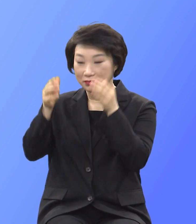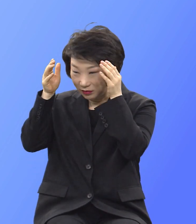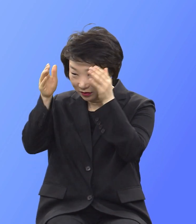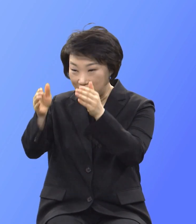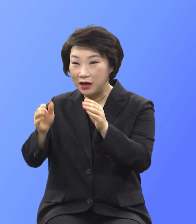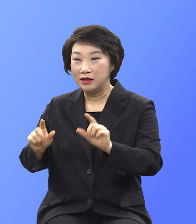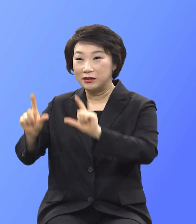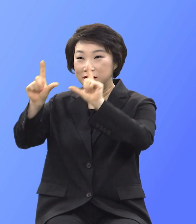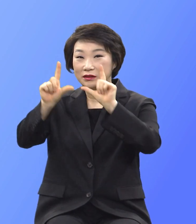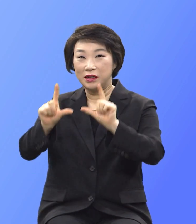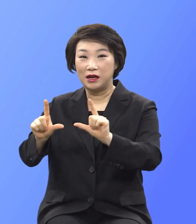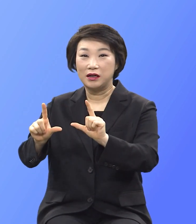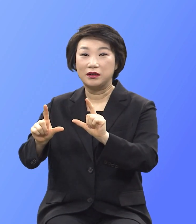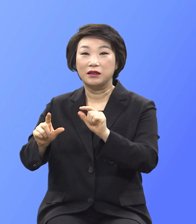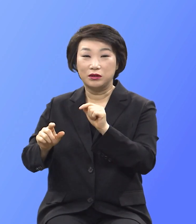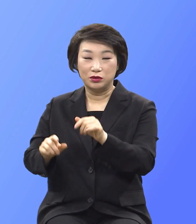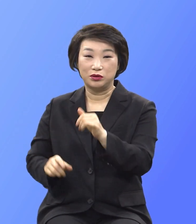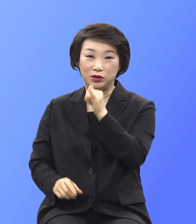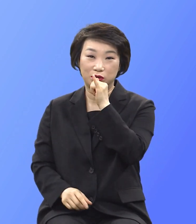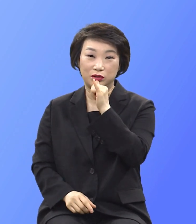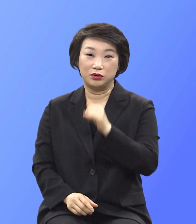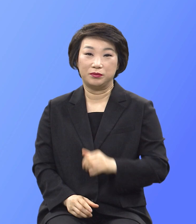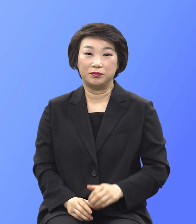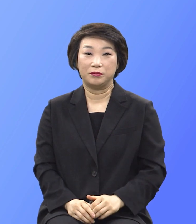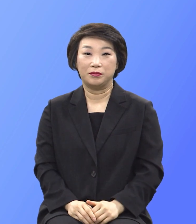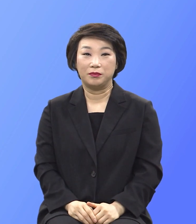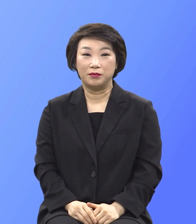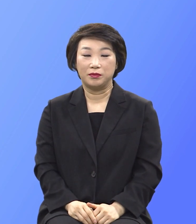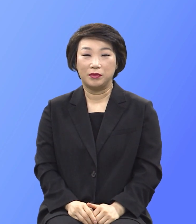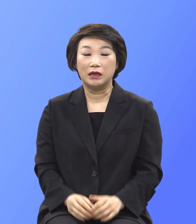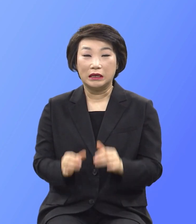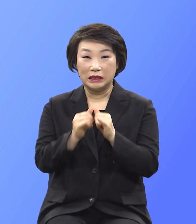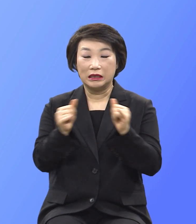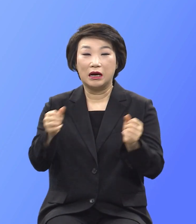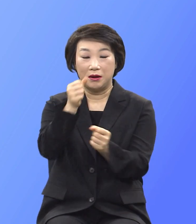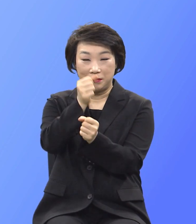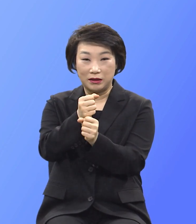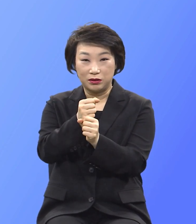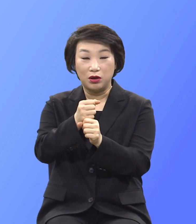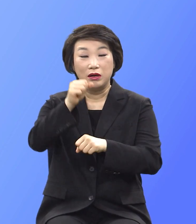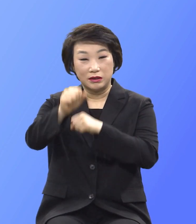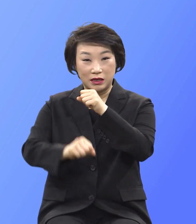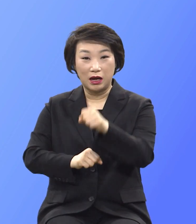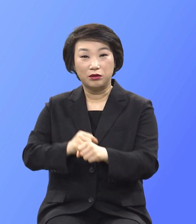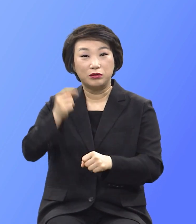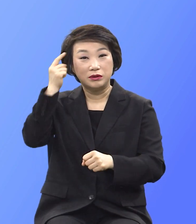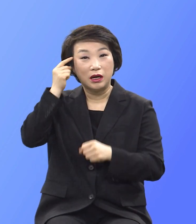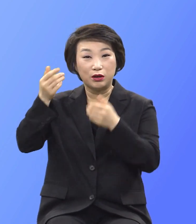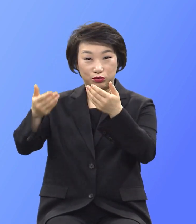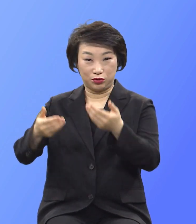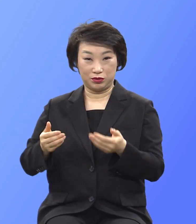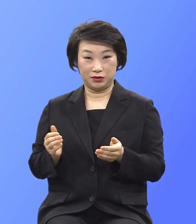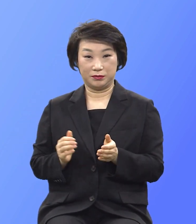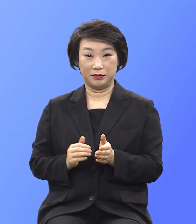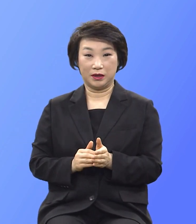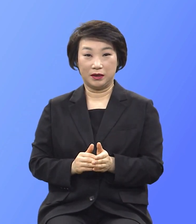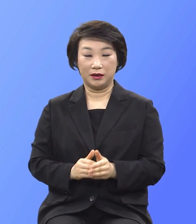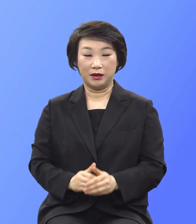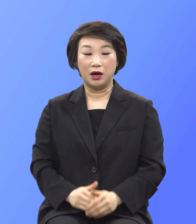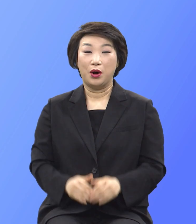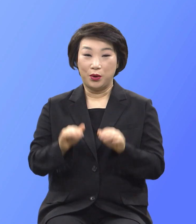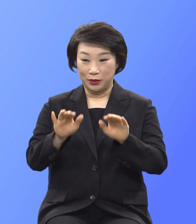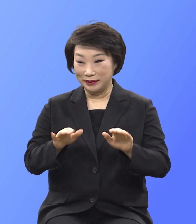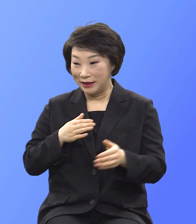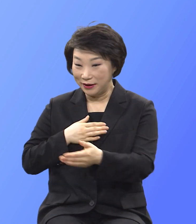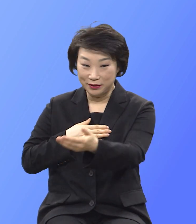집착하며 살아갈 수도 있도록 인간을 자유하게 만들었습니다.